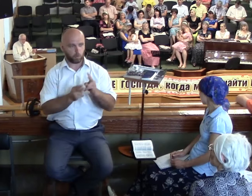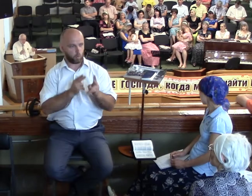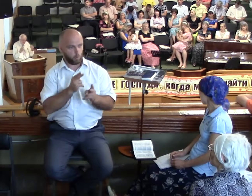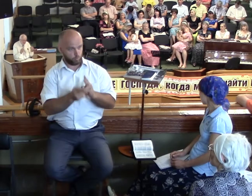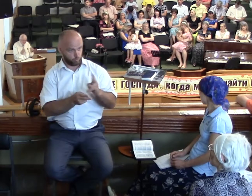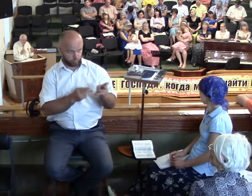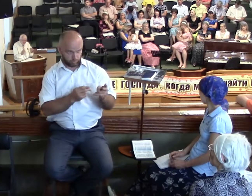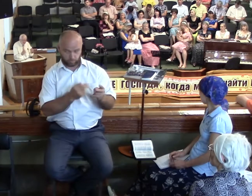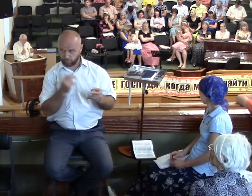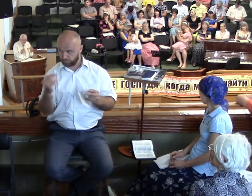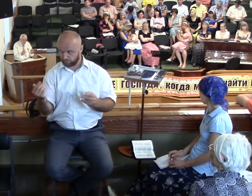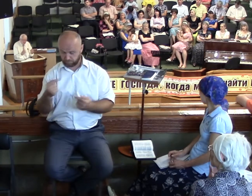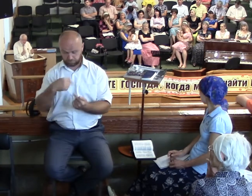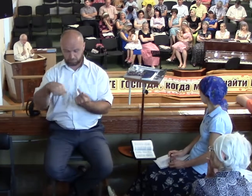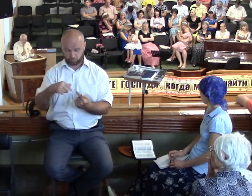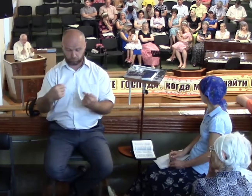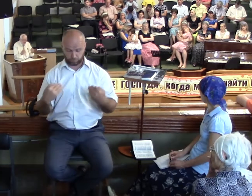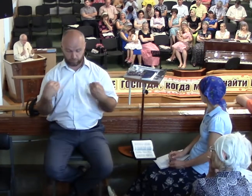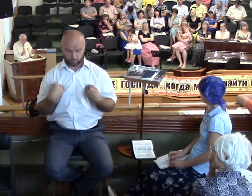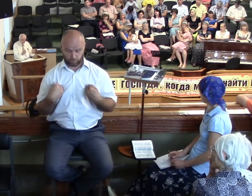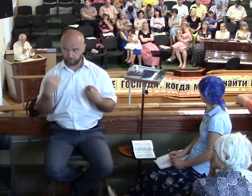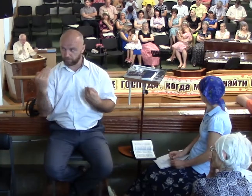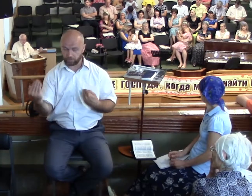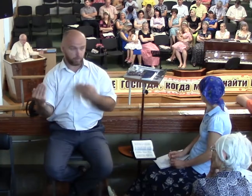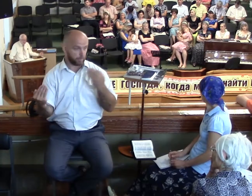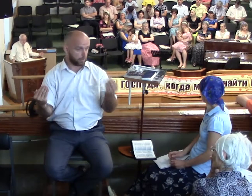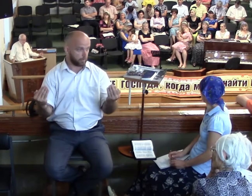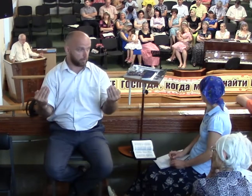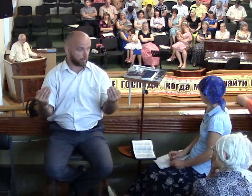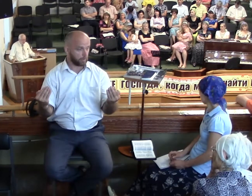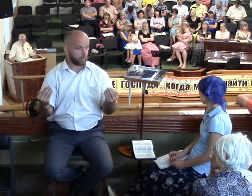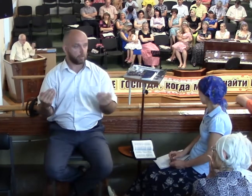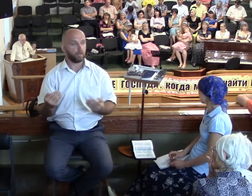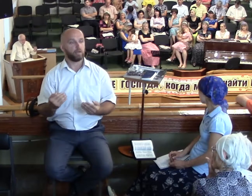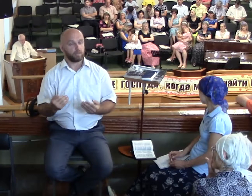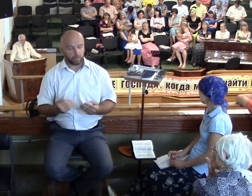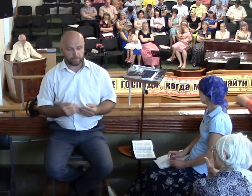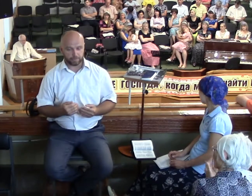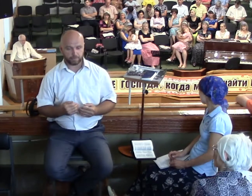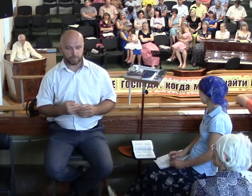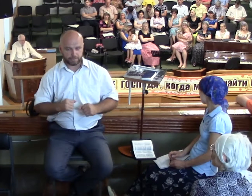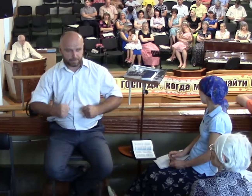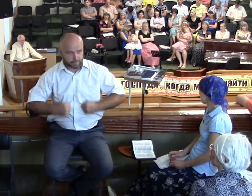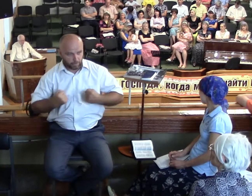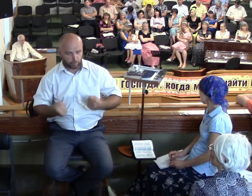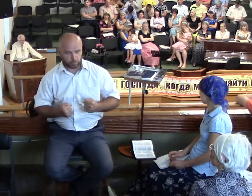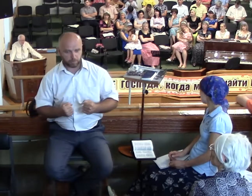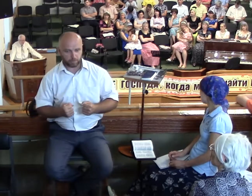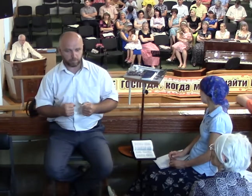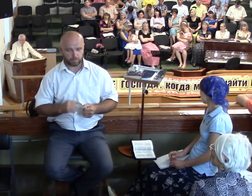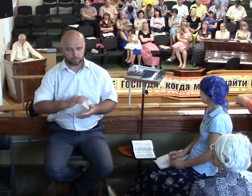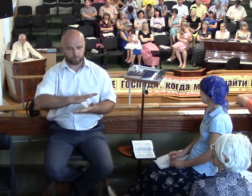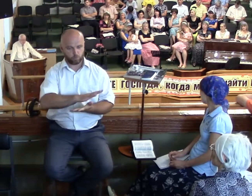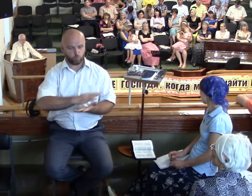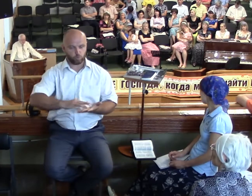мире, но их законы, их правила, их мораль совершенно отличается. Им нужно сохранить себя